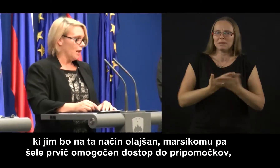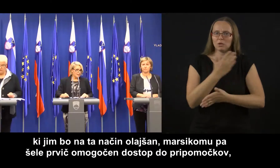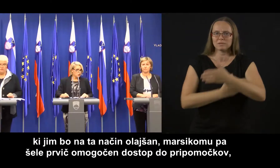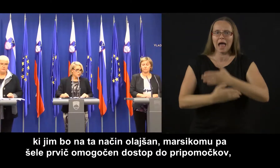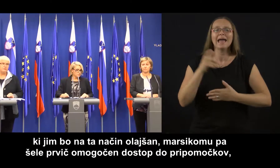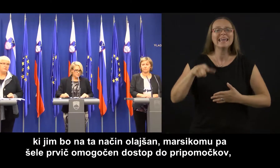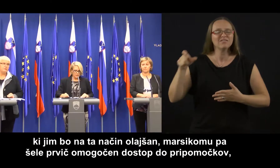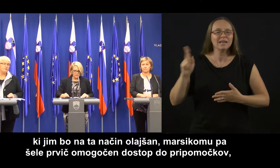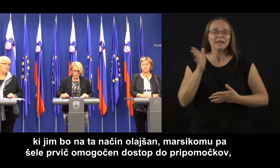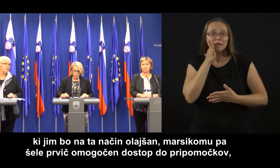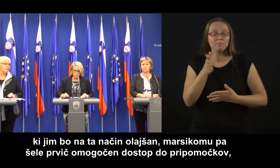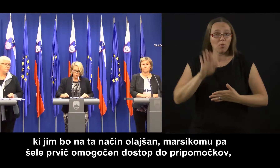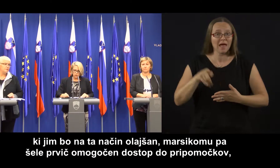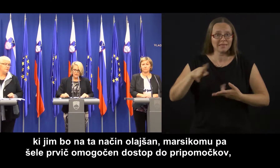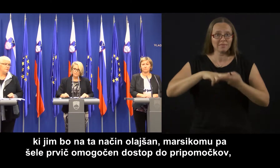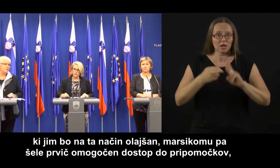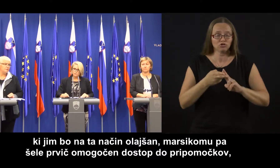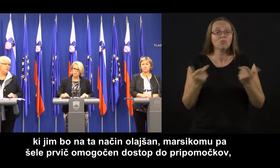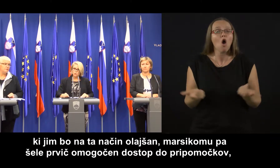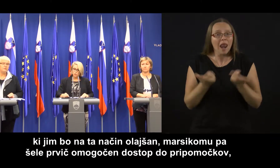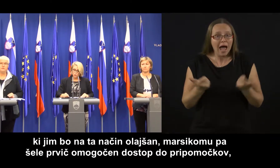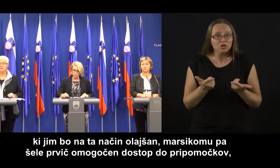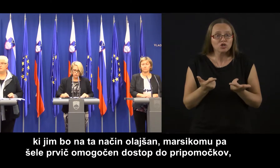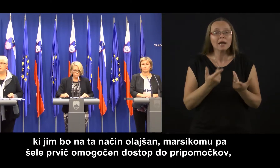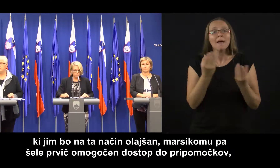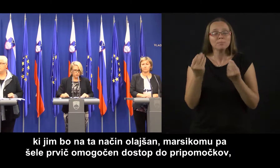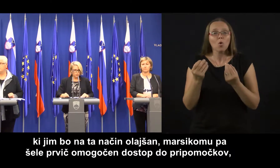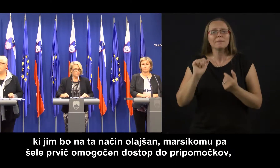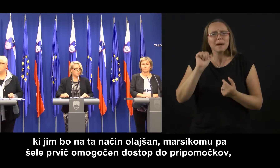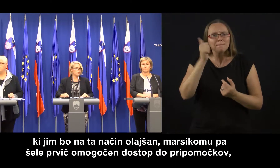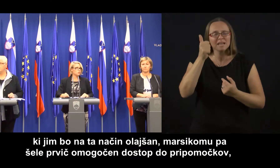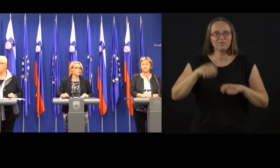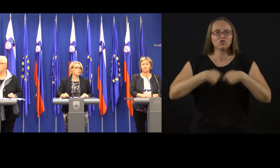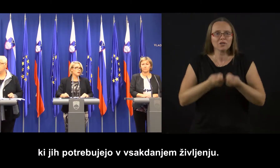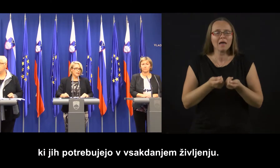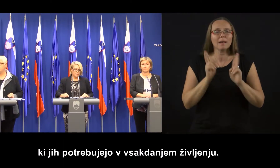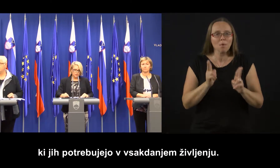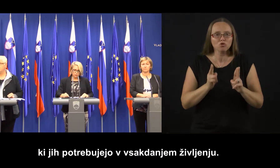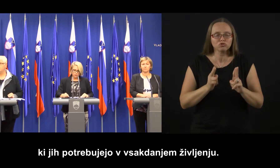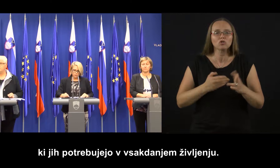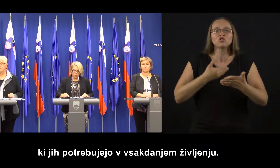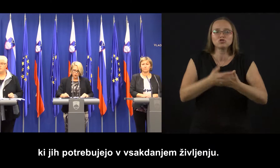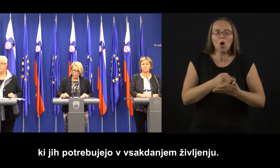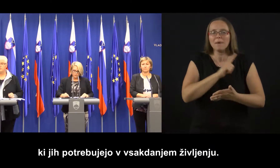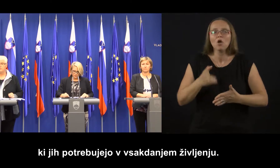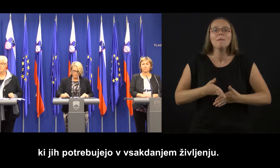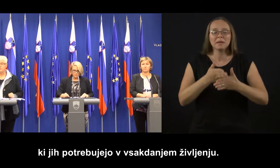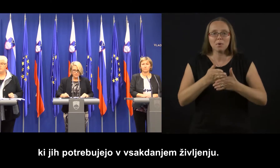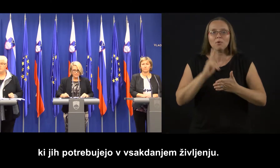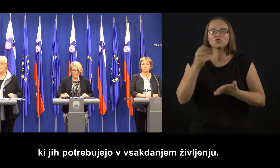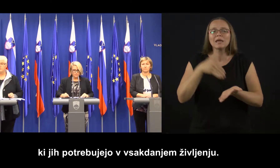način olajšan, marsikomu pa šele prvič omogočen dostop do pripomočkov, ki jih potrebujejo